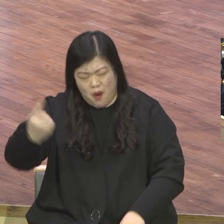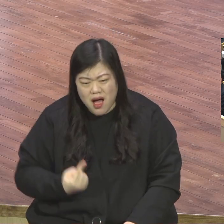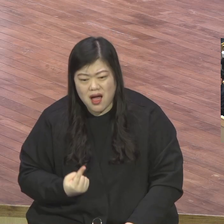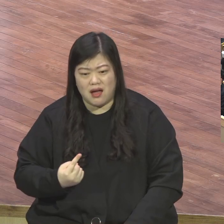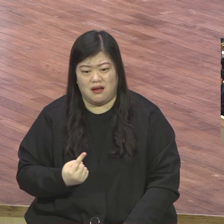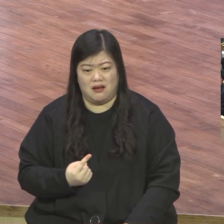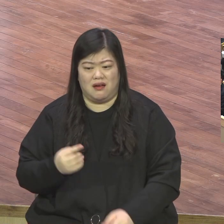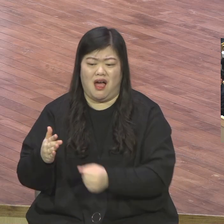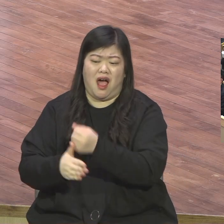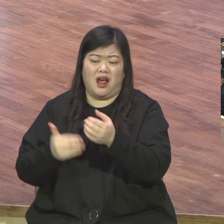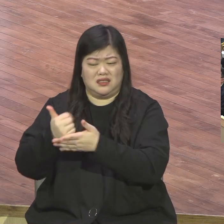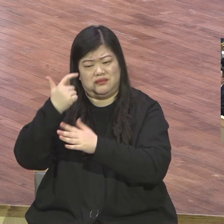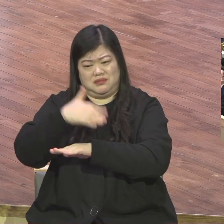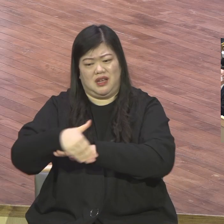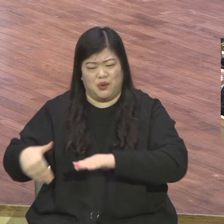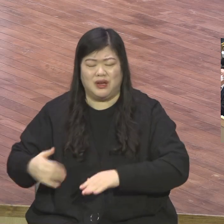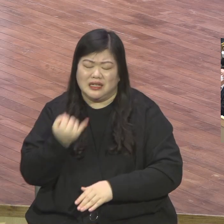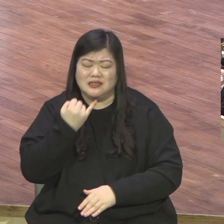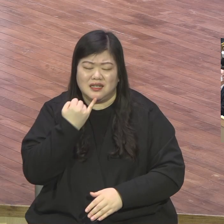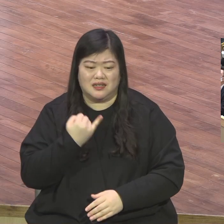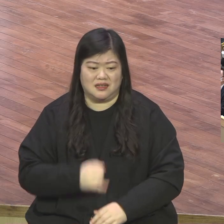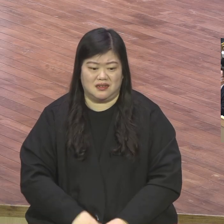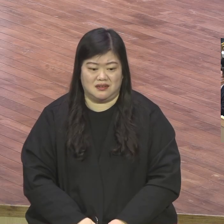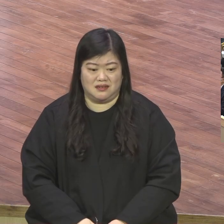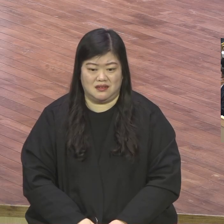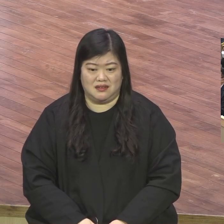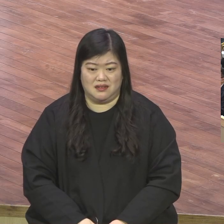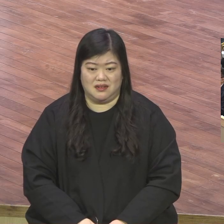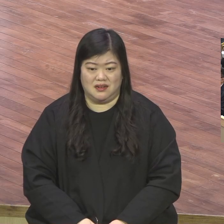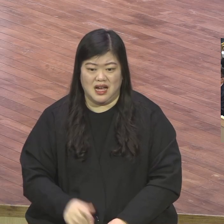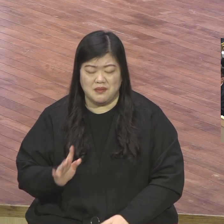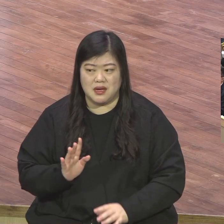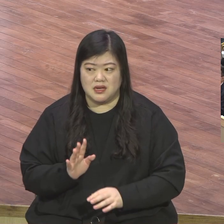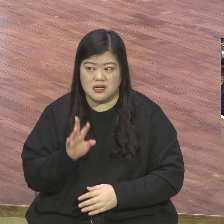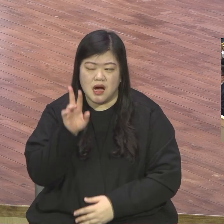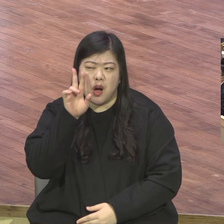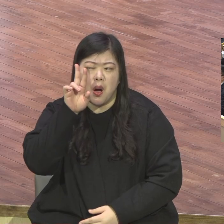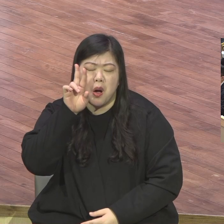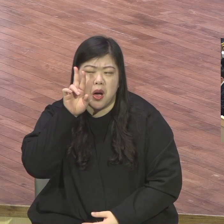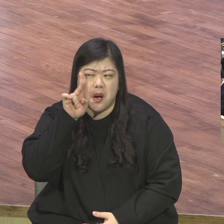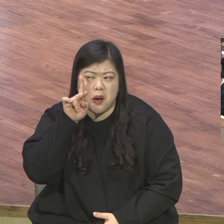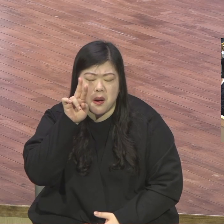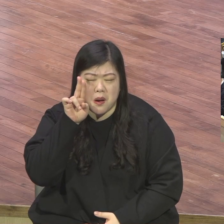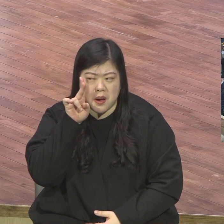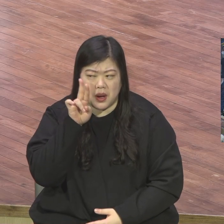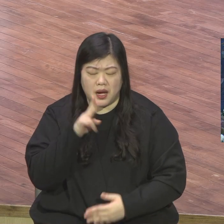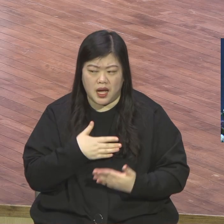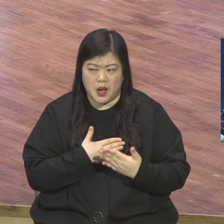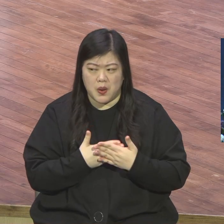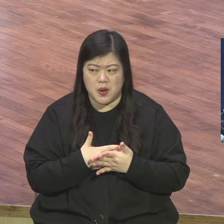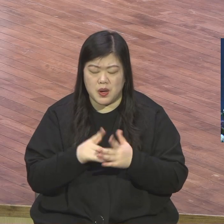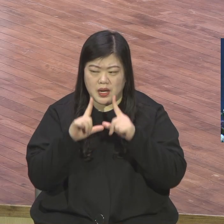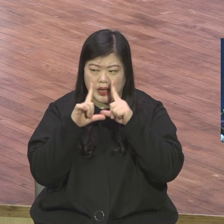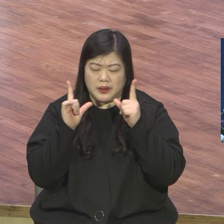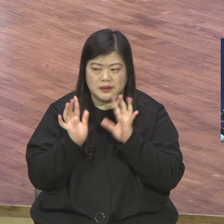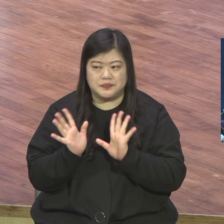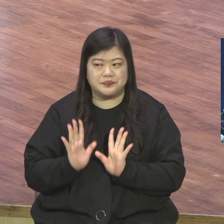뭐가 완전 완벽한 보장이 되었는데 뭘 그렇게 벌벌 떨며 삽니까?